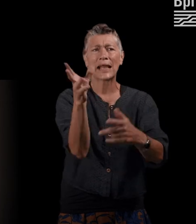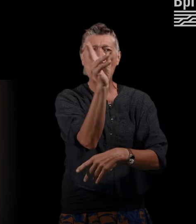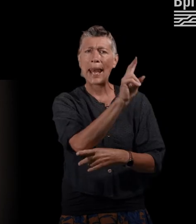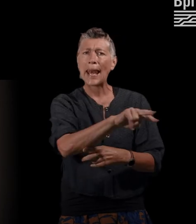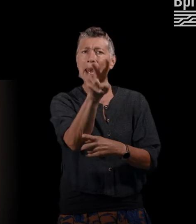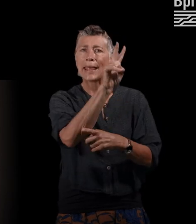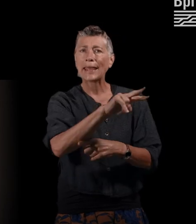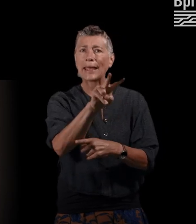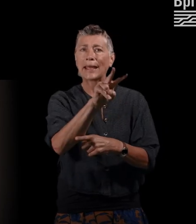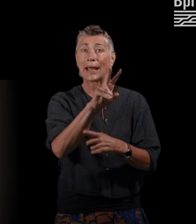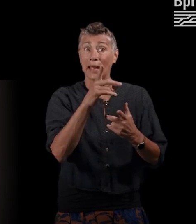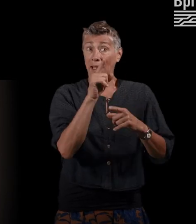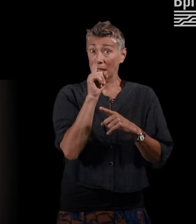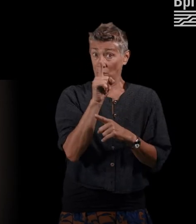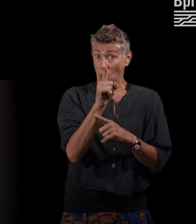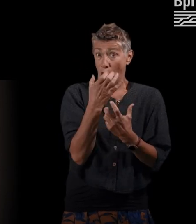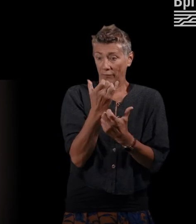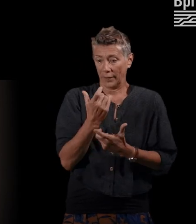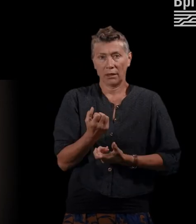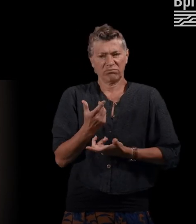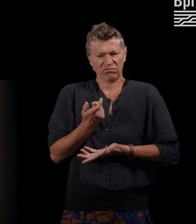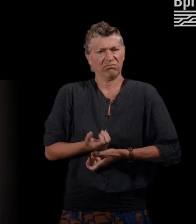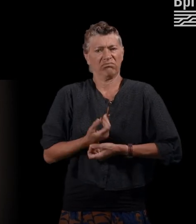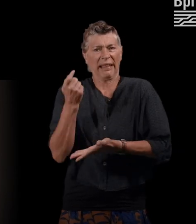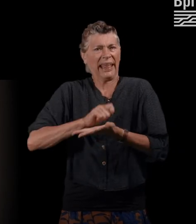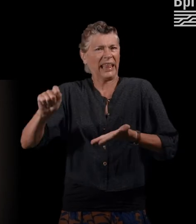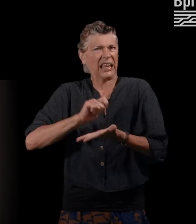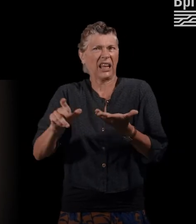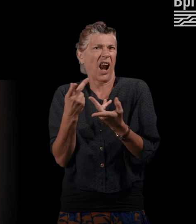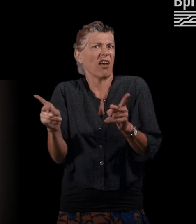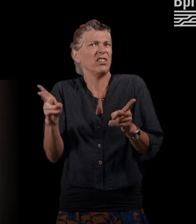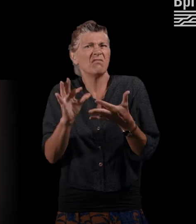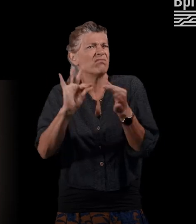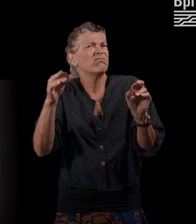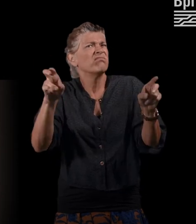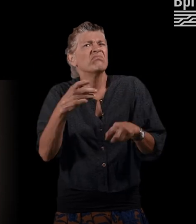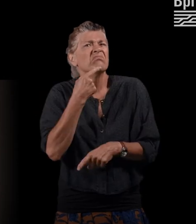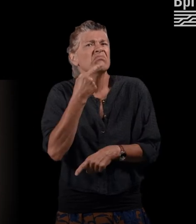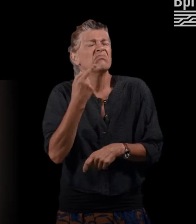phrase, et vous dites aussi avoir envie d'écrire la ville. Qu'est-ce que ça veut dire?